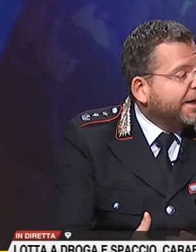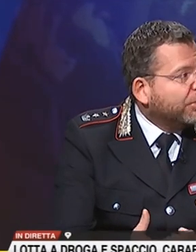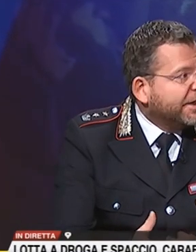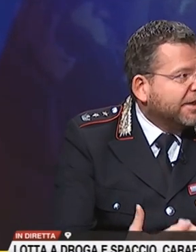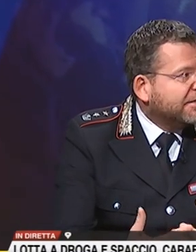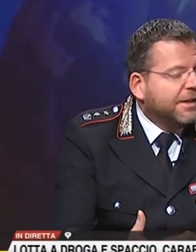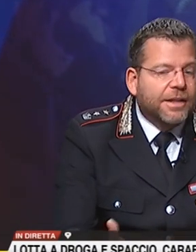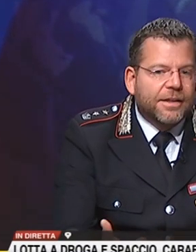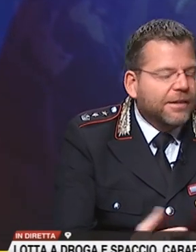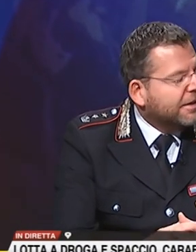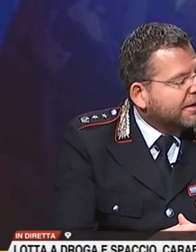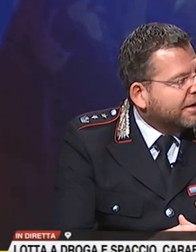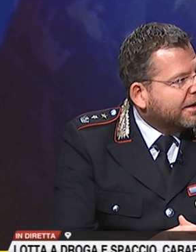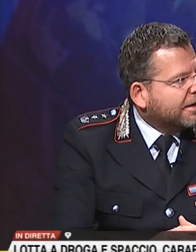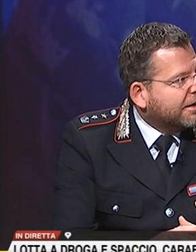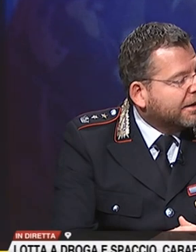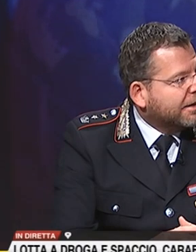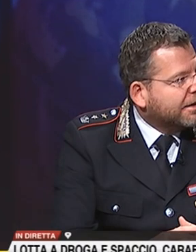sono i pericoli insiti